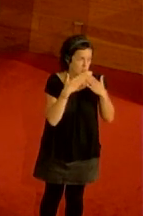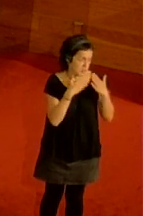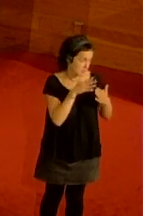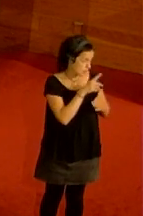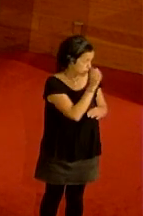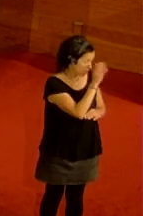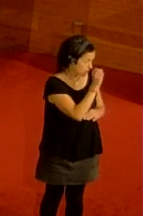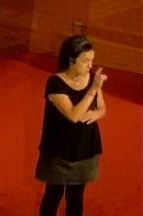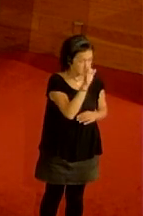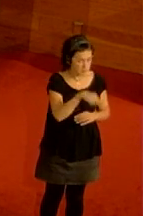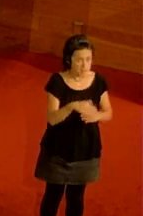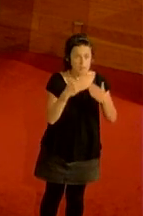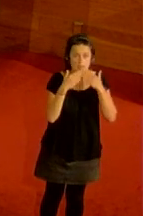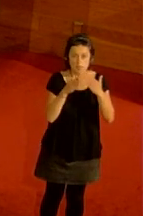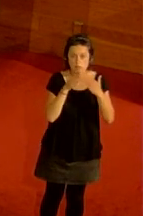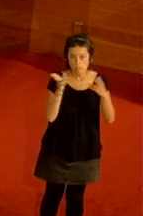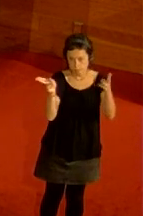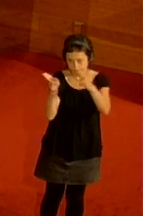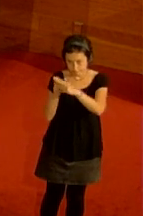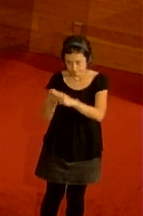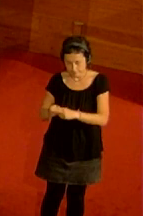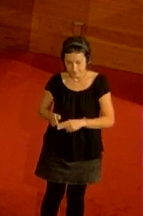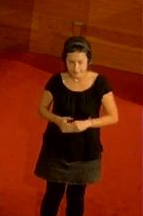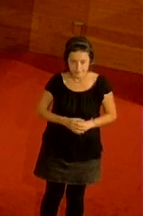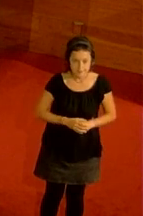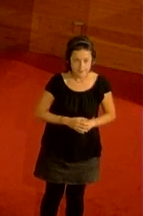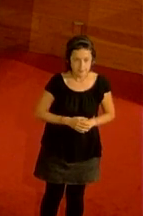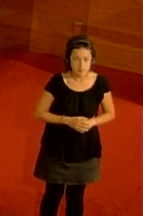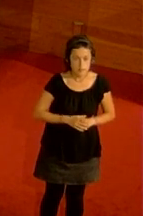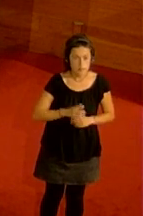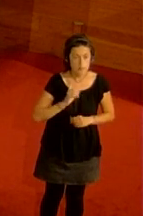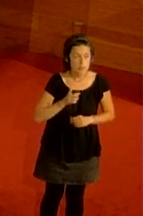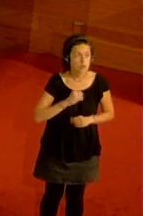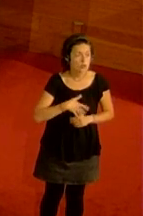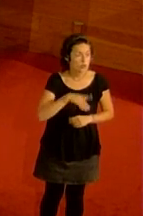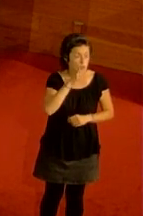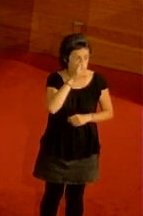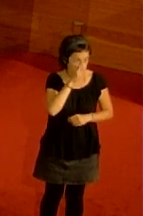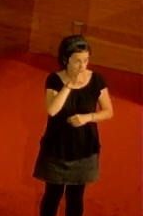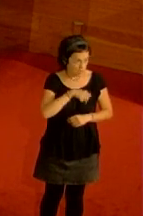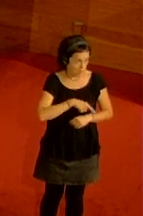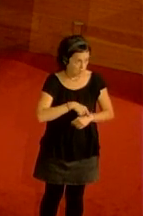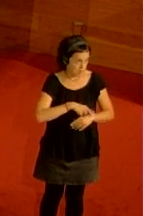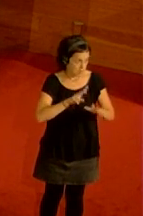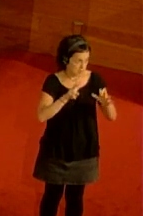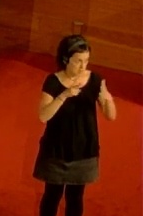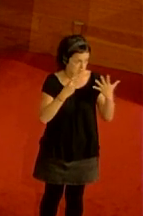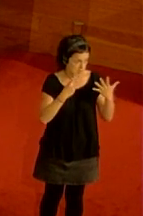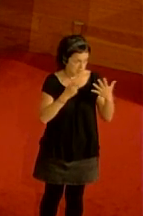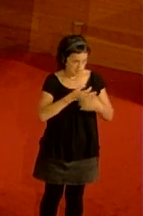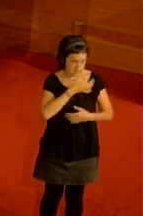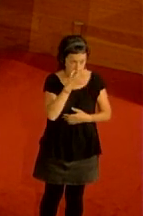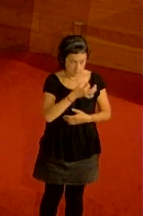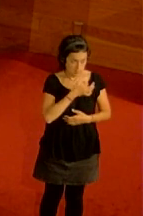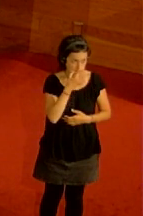todas las preguntas que que le habéis lanzado también eh simplemente emplazar esta tarde a las 7 de la tarde a un